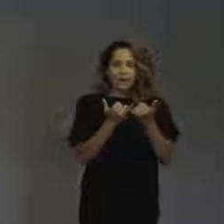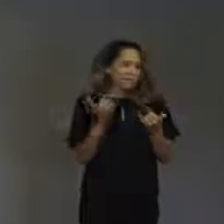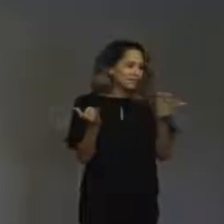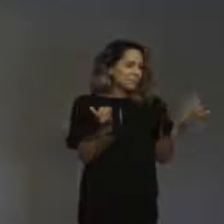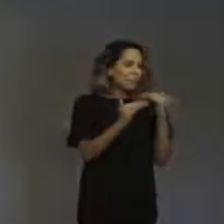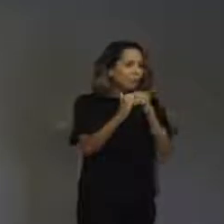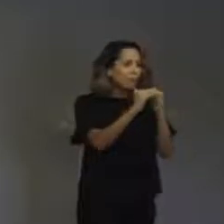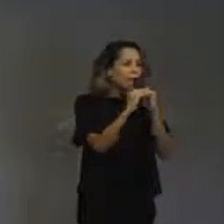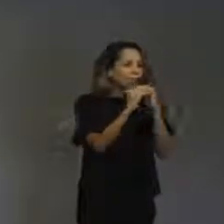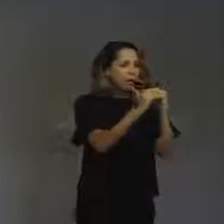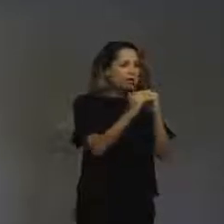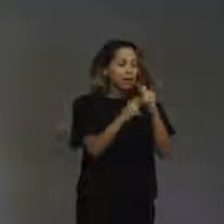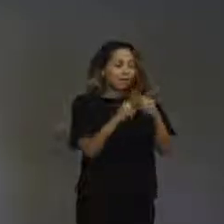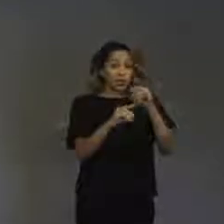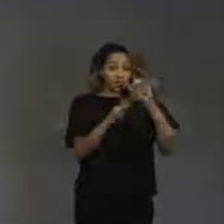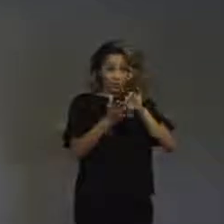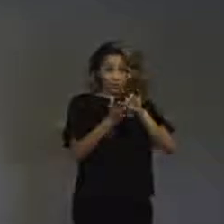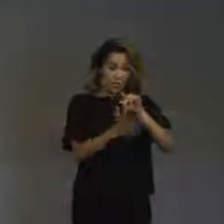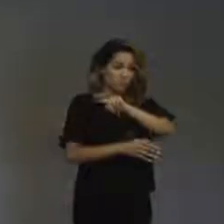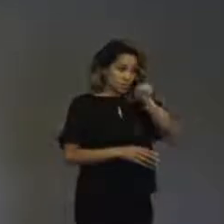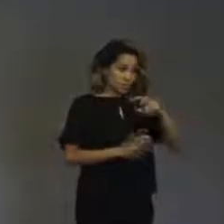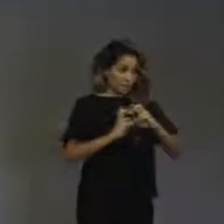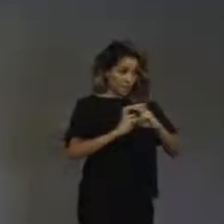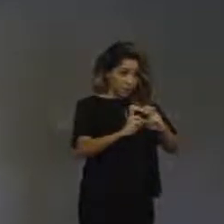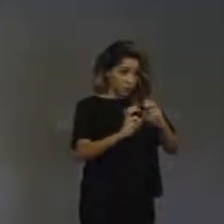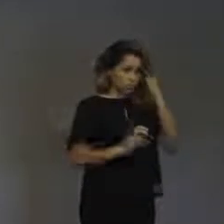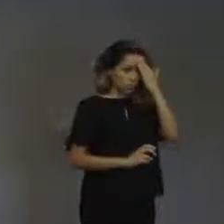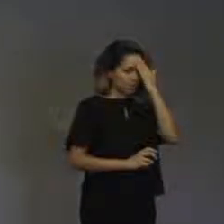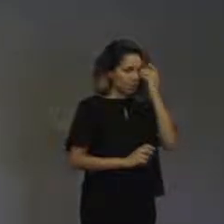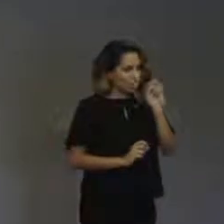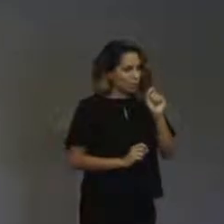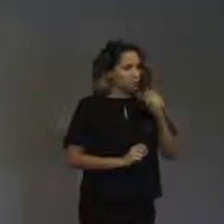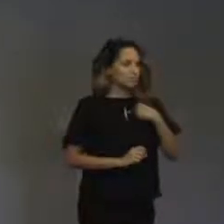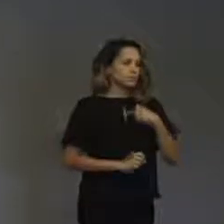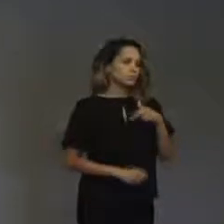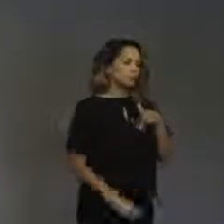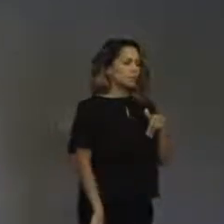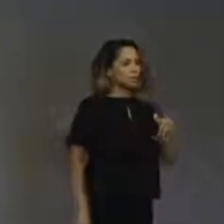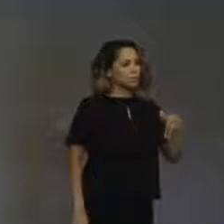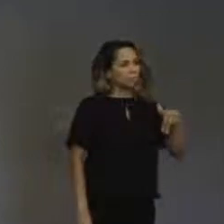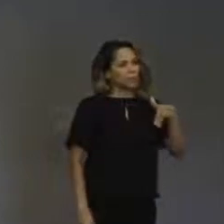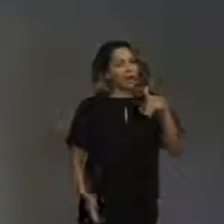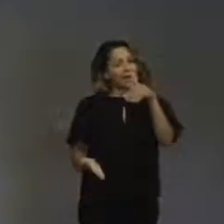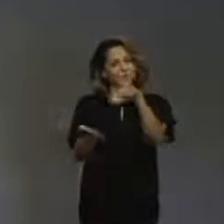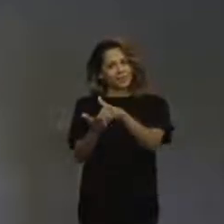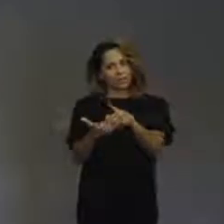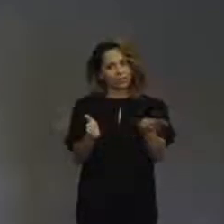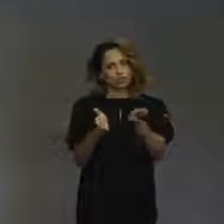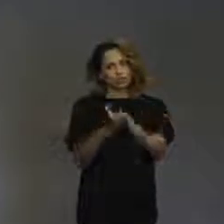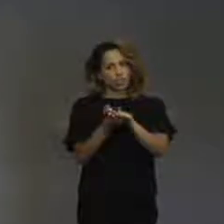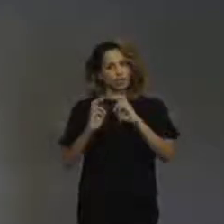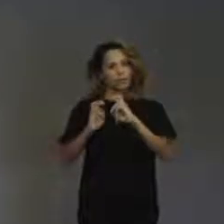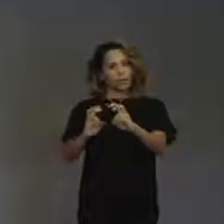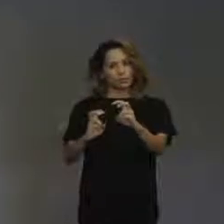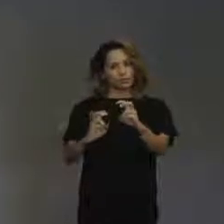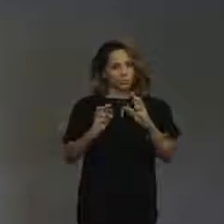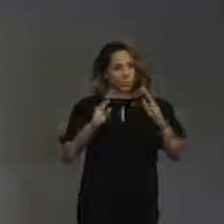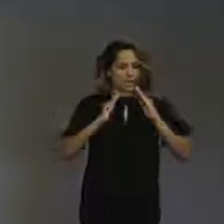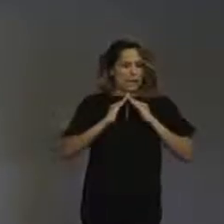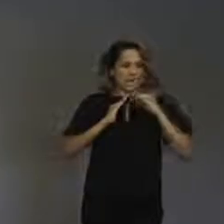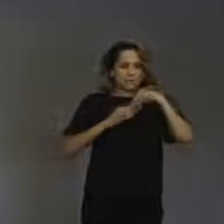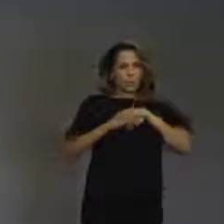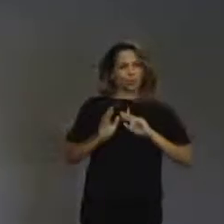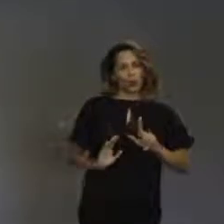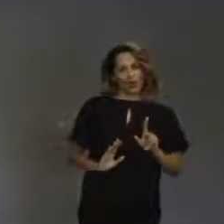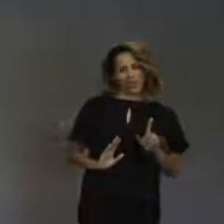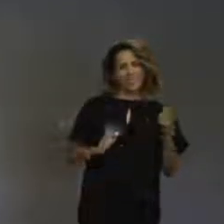metrô, na verdade, veio de dois modos. Fez um pouco de intermodalidade, que você tem que andar até o metrô. O metrô não está dentro da tua casa, né? Não está na tua garagem. Então,